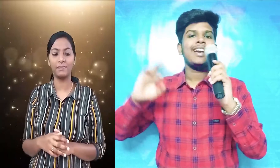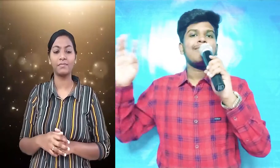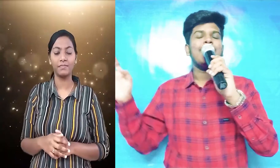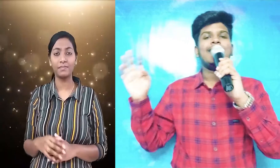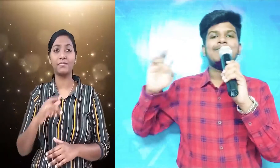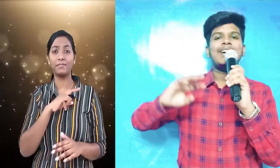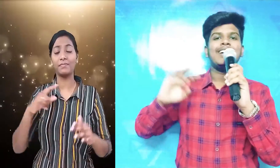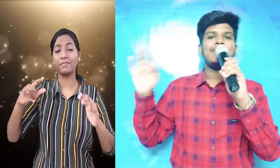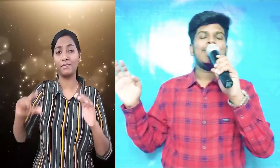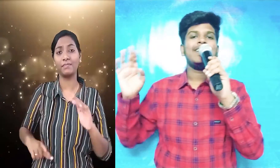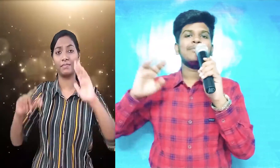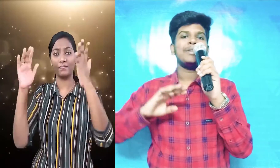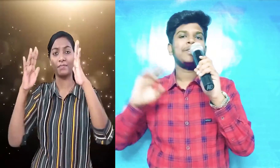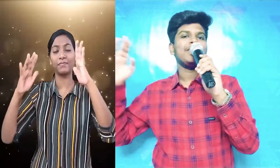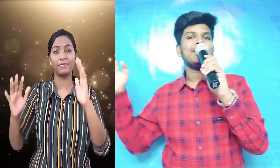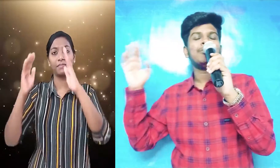பெரியவா. மகிமை மகிமை பிரபு,